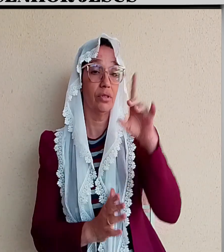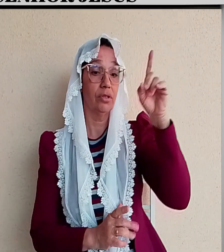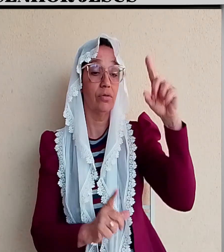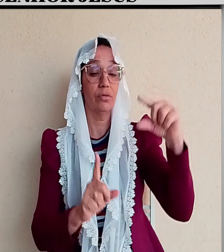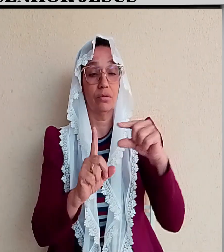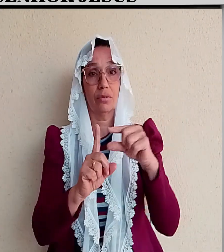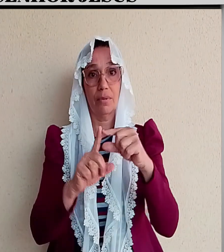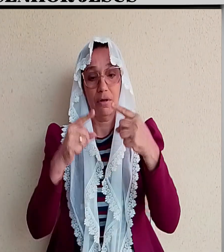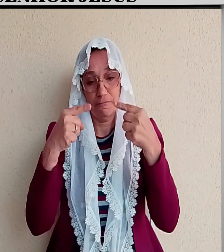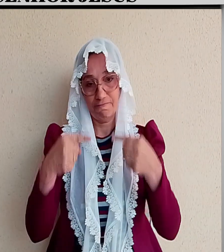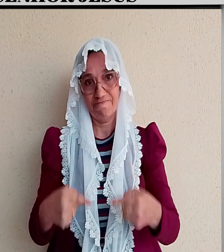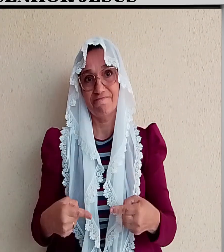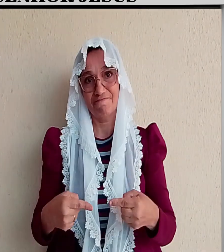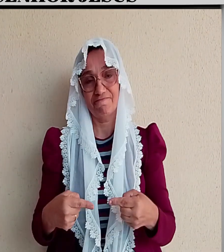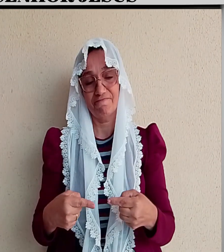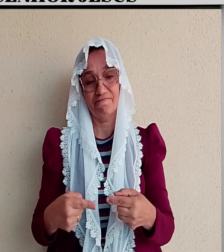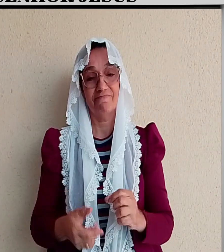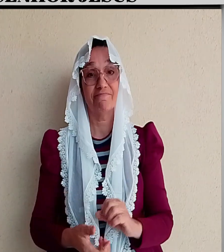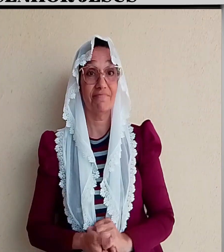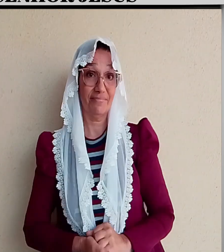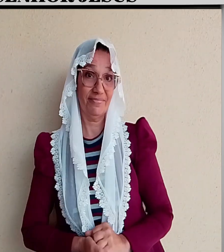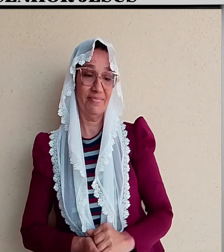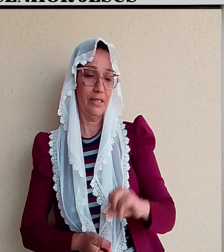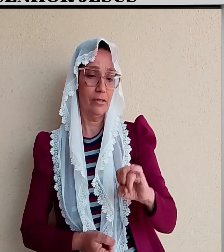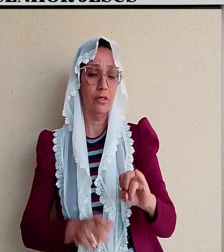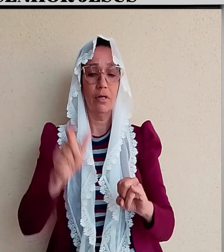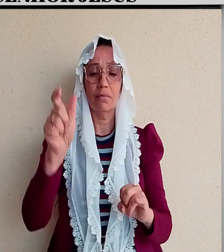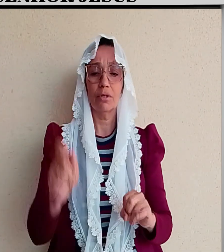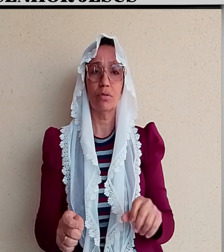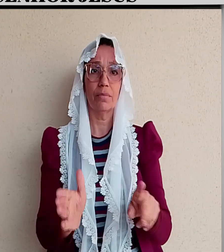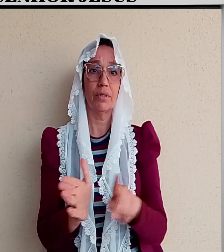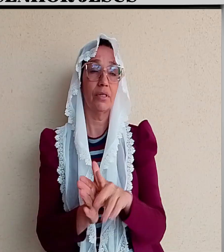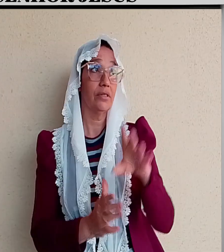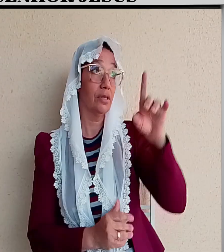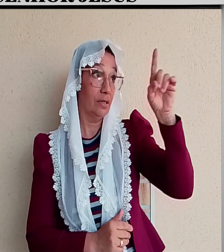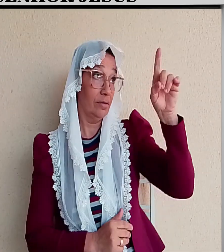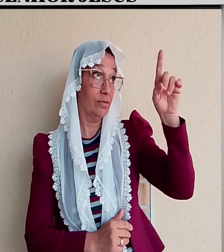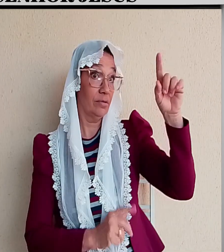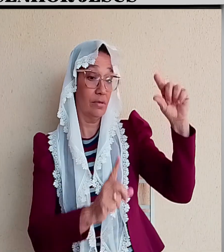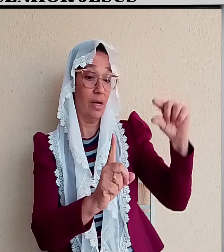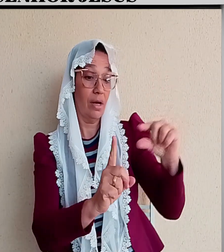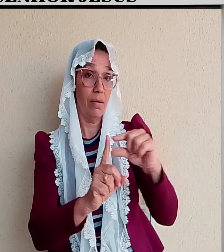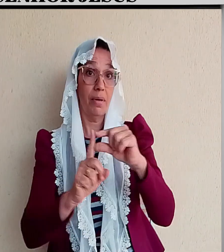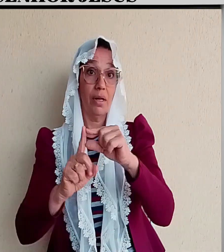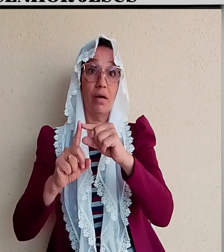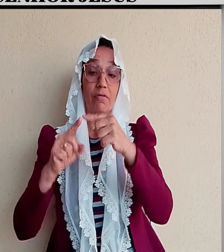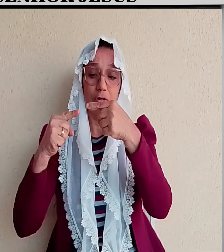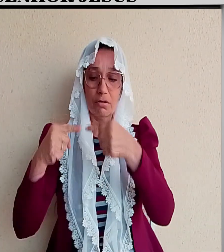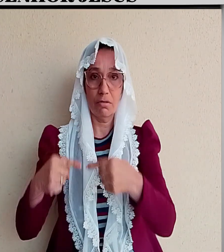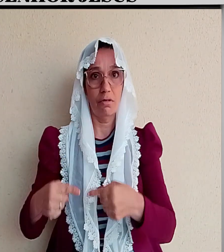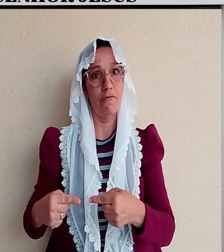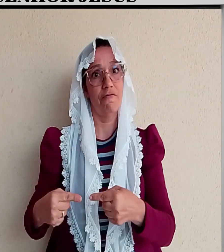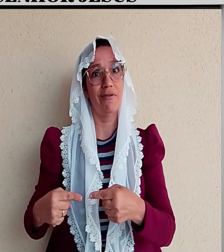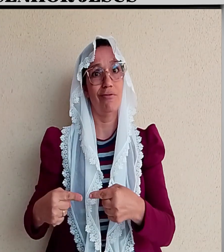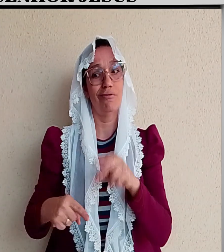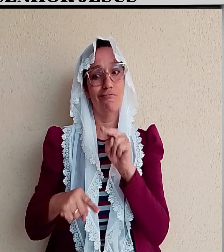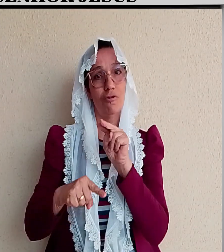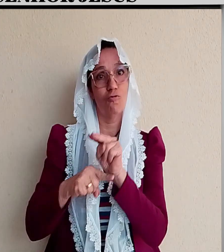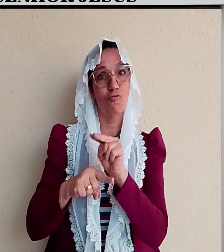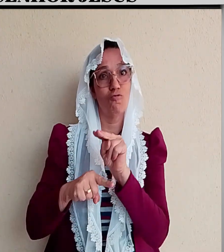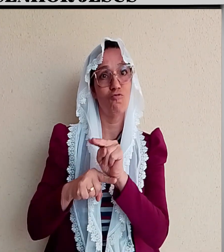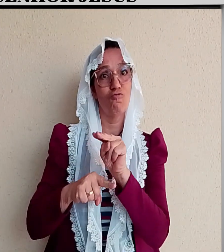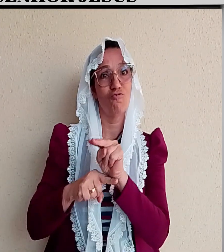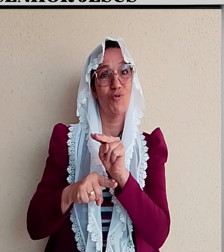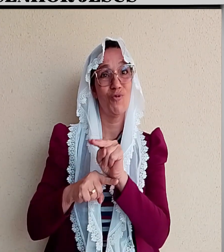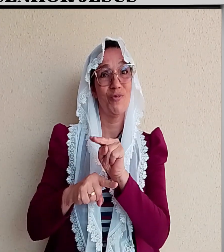alma. Então aqueles que são de Deus são defendidos pela palavra. Então por isso que estamos aqui, para